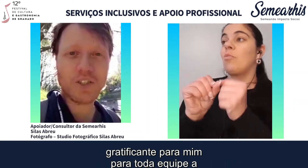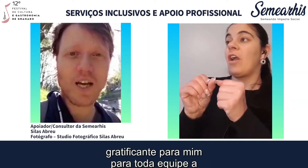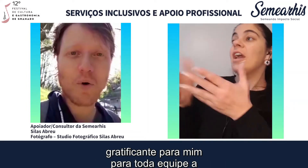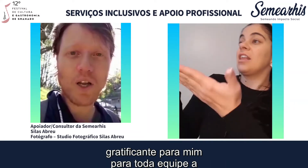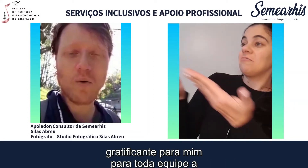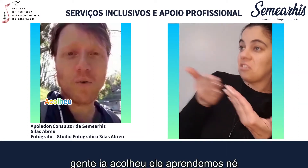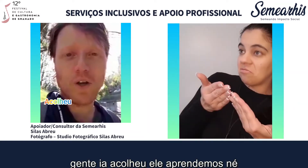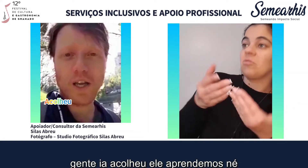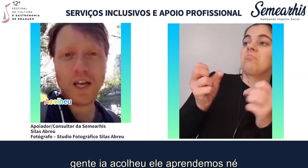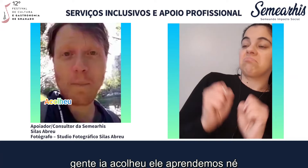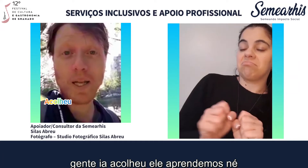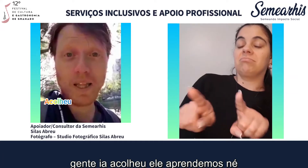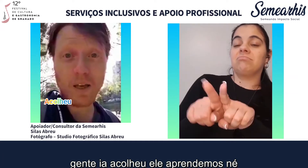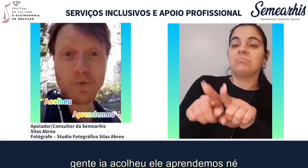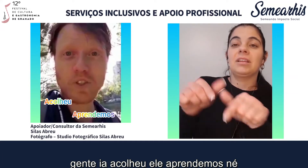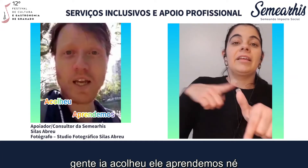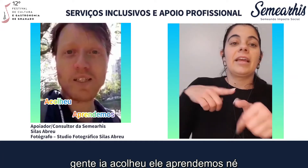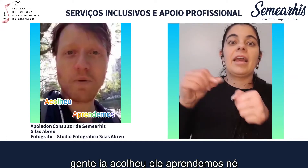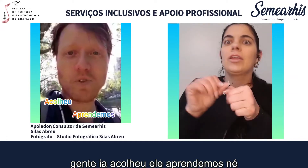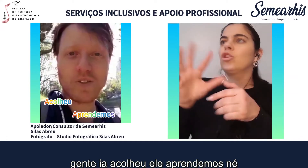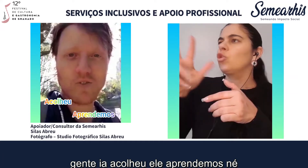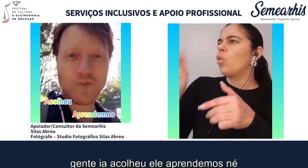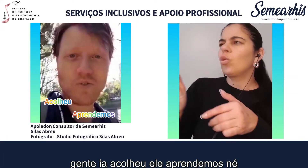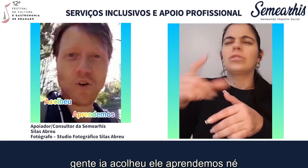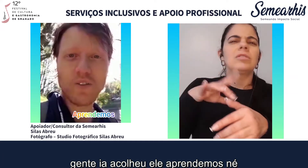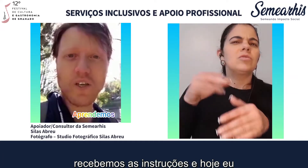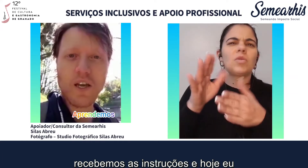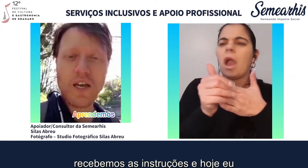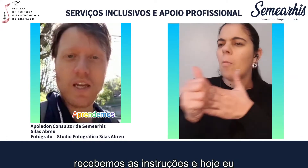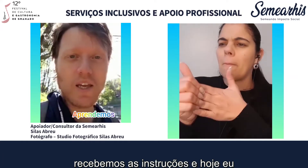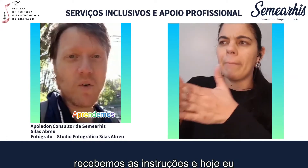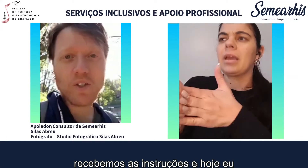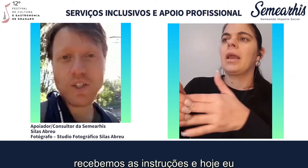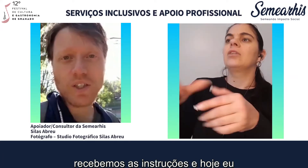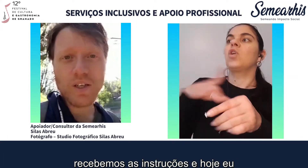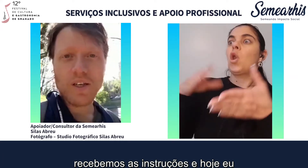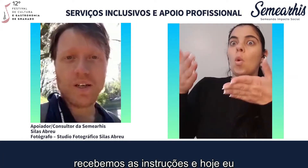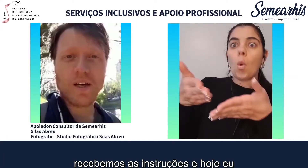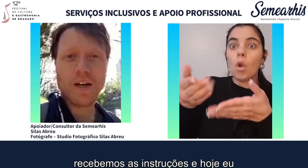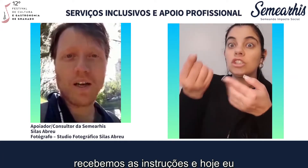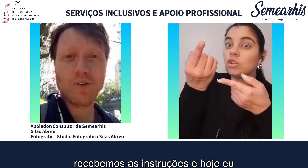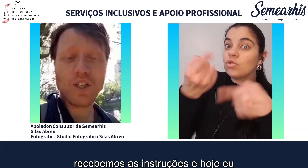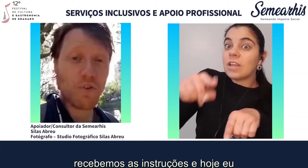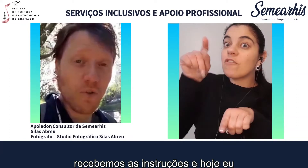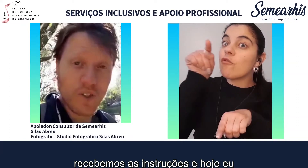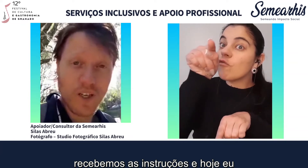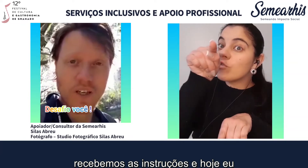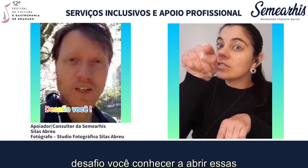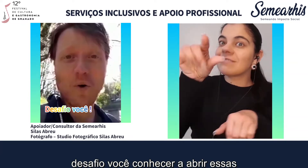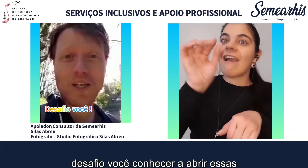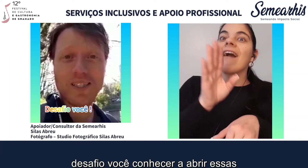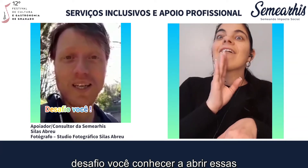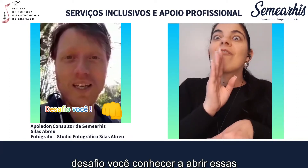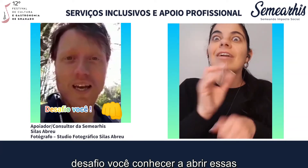A gente acolheu ele, aprendemos, né, recebemos as instruções e hoje eu desafio você